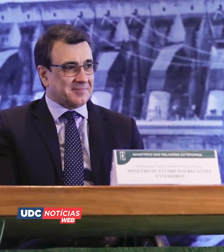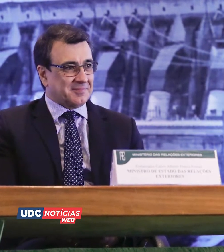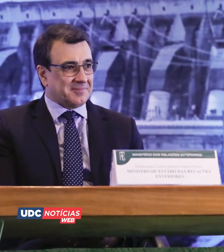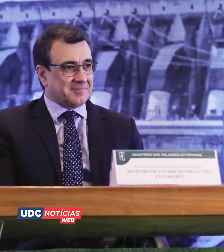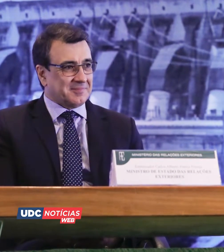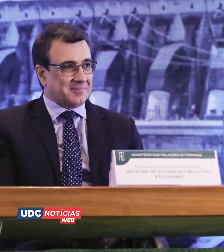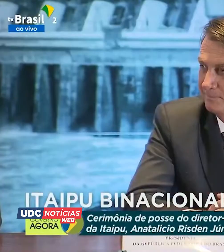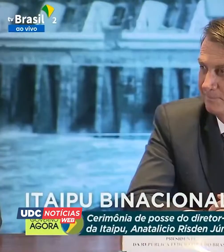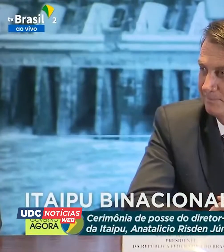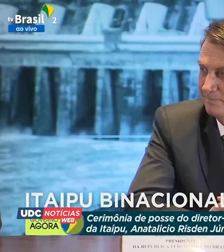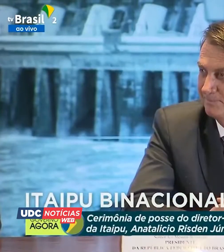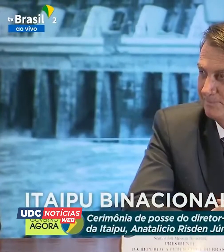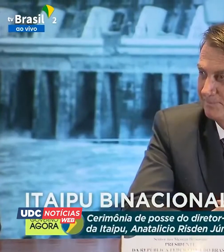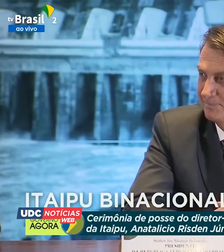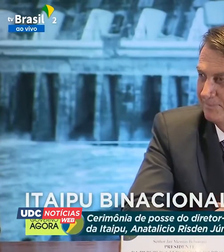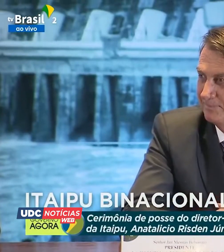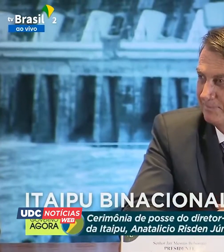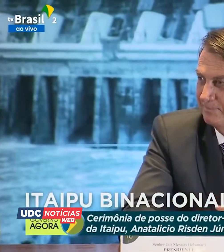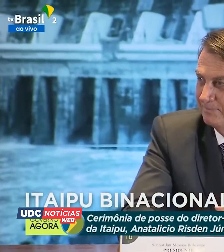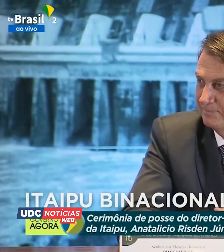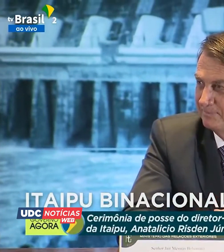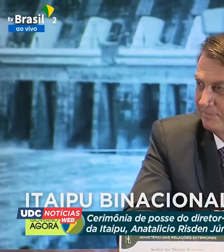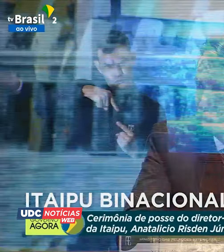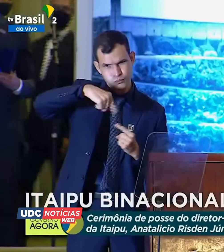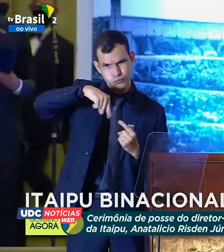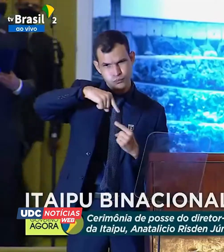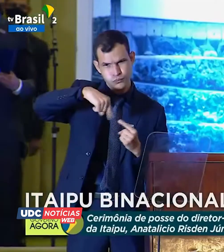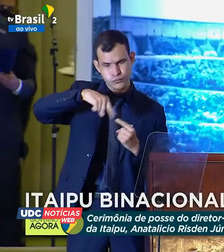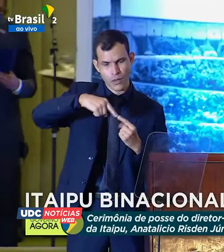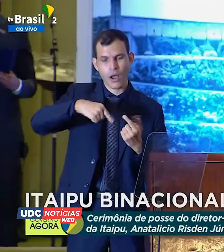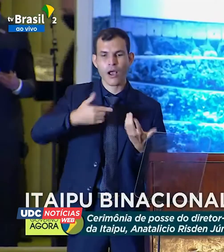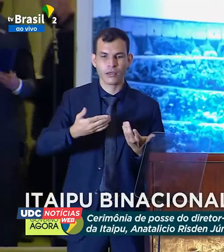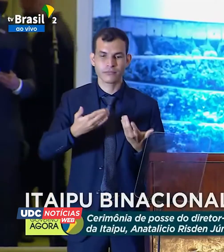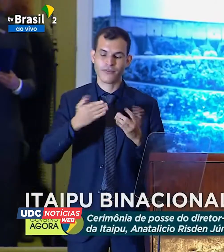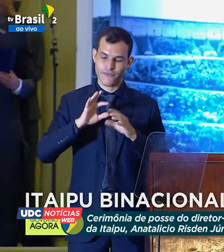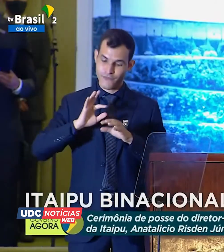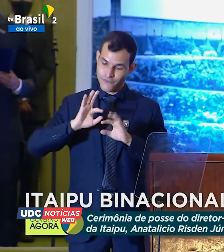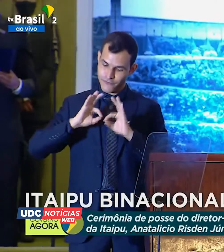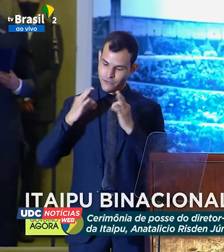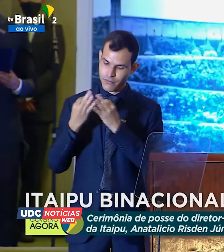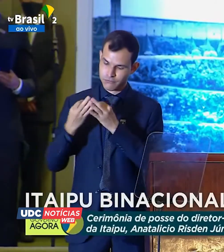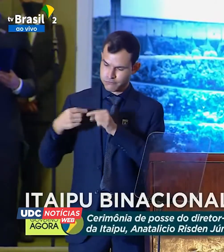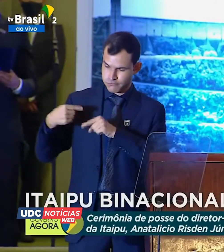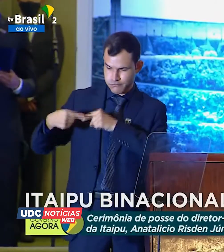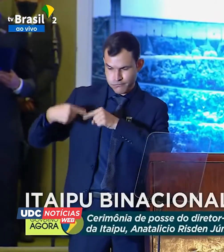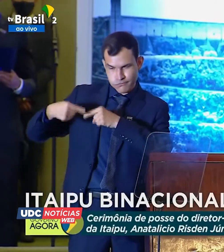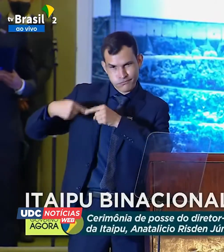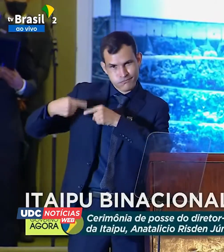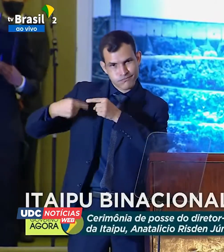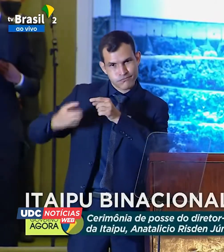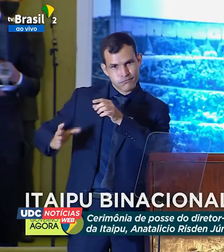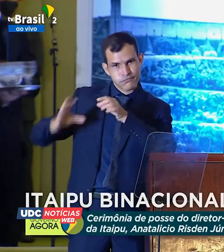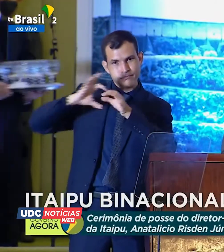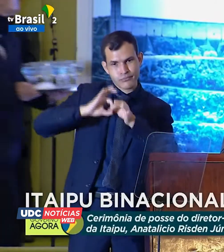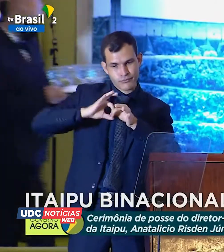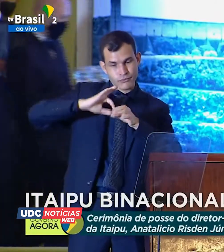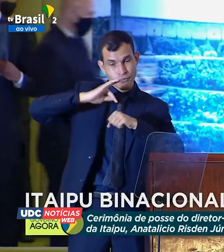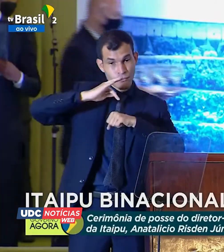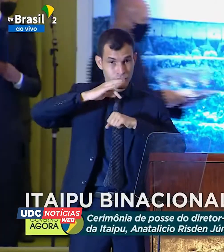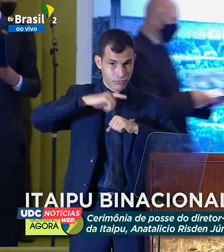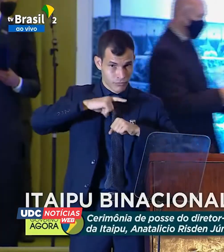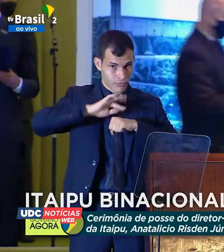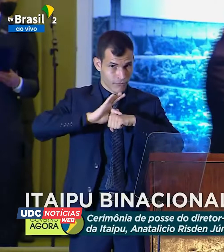da hidrelétrica. E é toda uma história familiar que me une, não só a Foz do Iguaçu, como a própria Itaipu